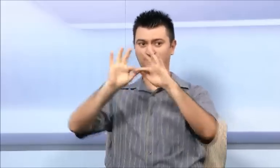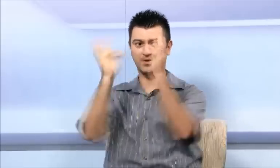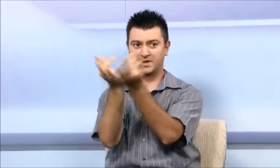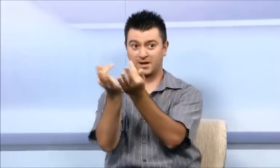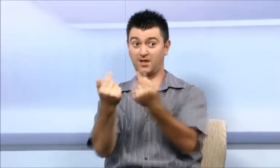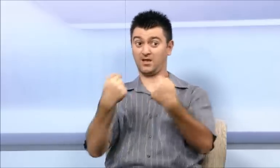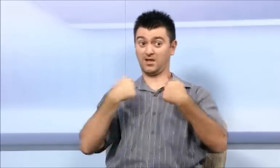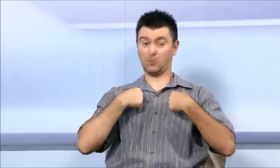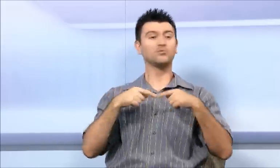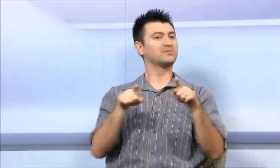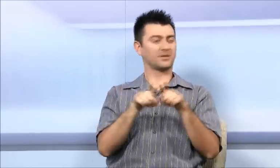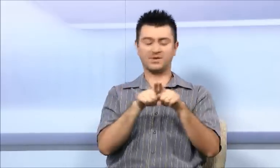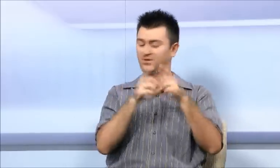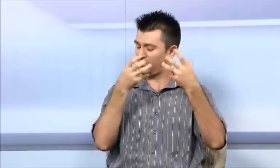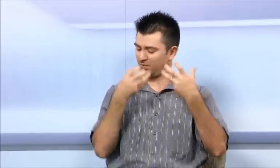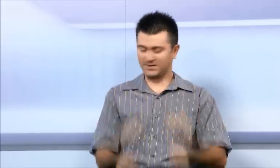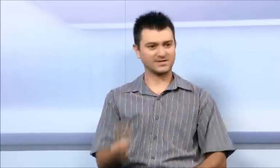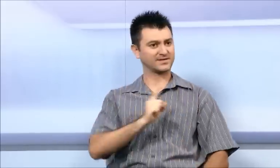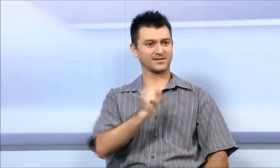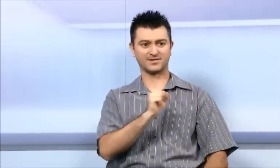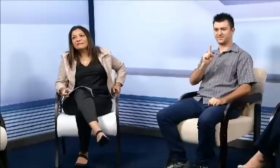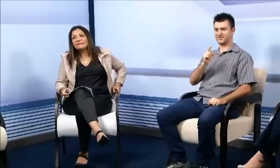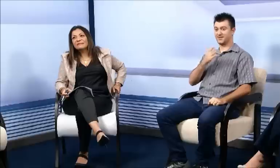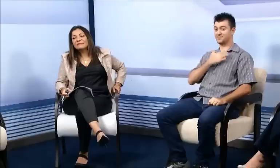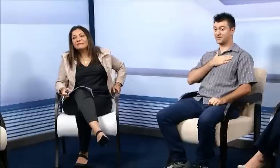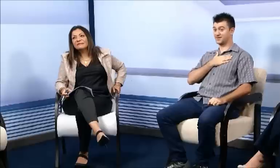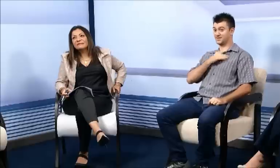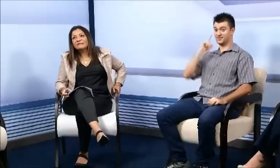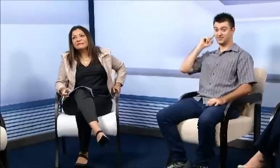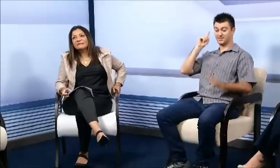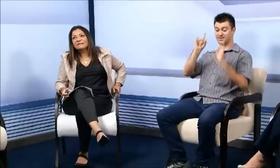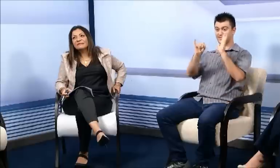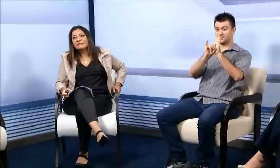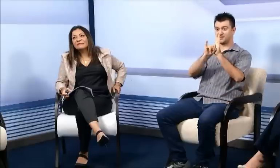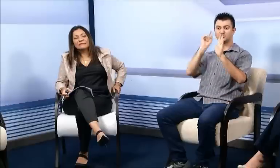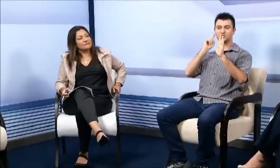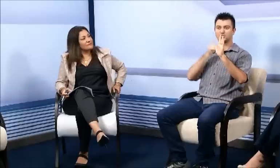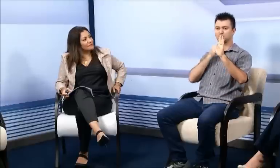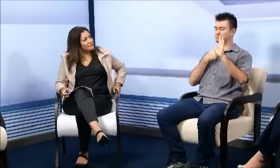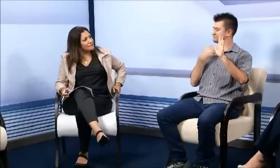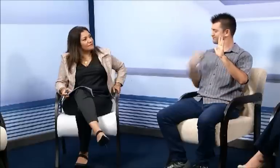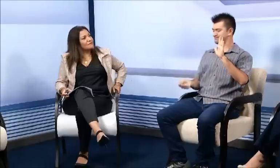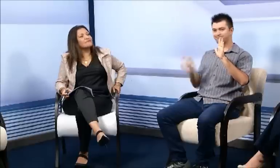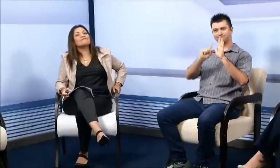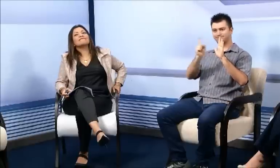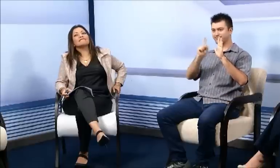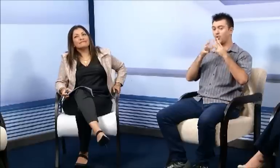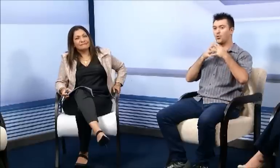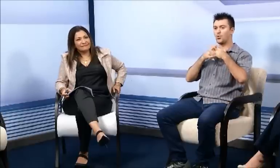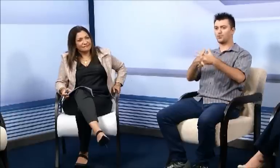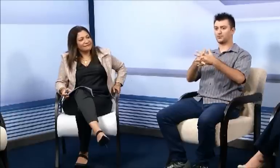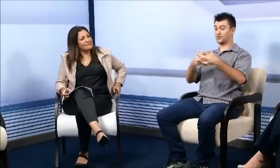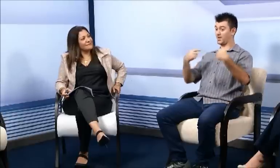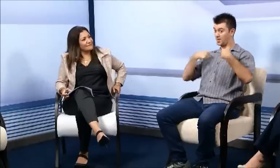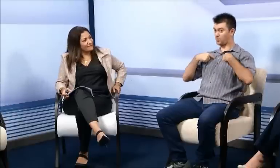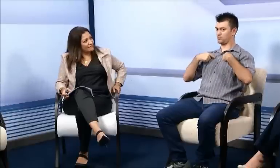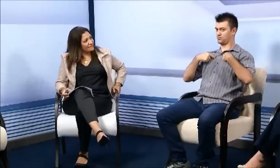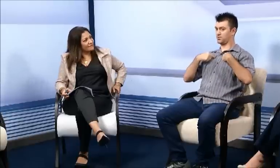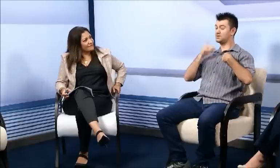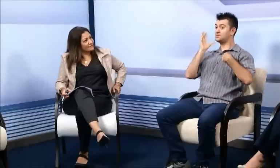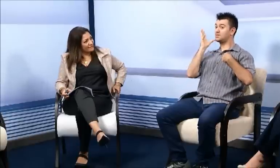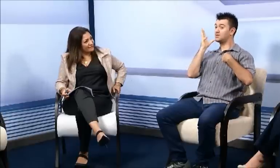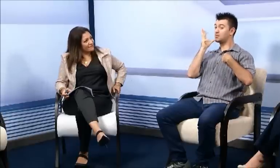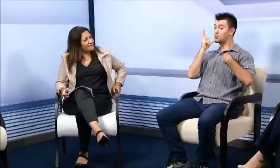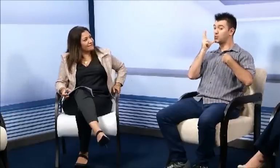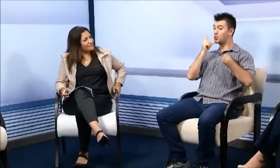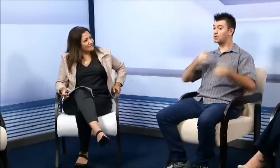E eu também, não minha família, eu também não aceitava a minha condição de surdo. Eu não tinha essa identidade surda. Então